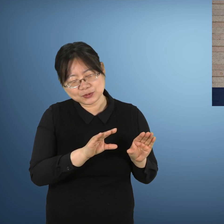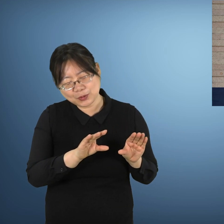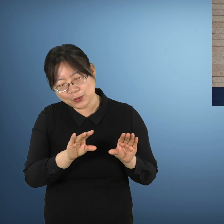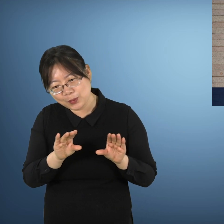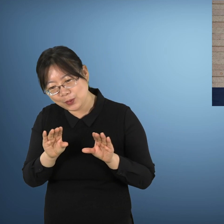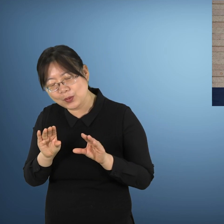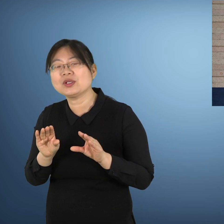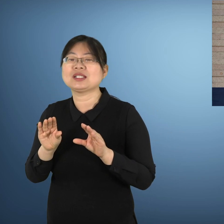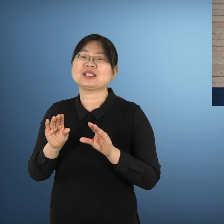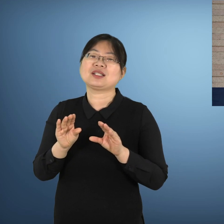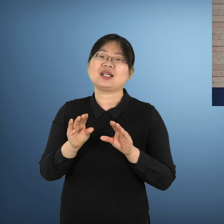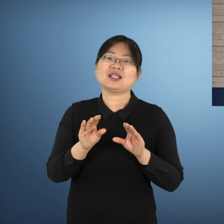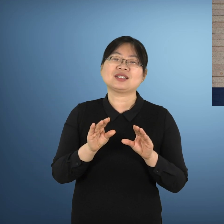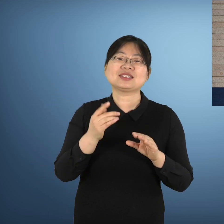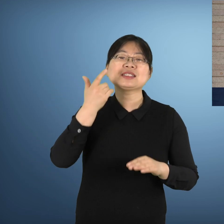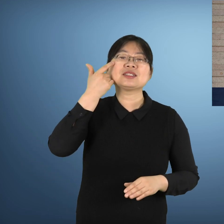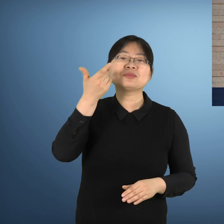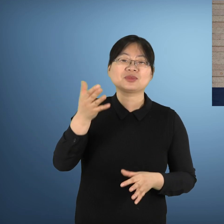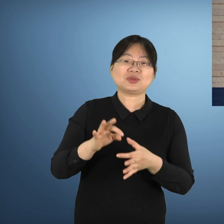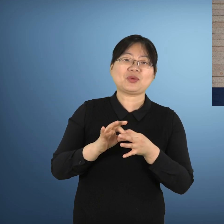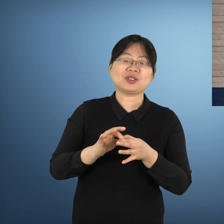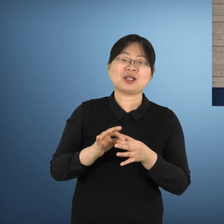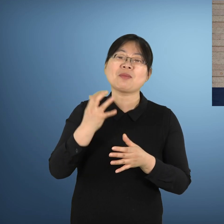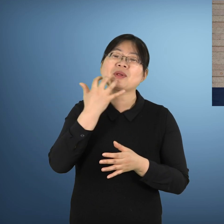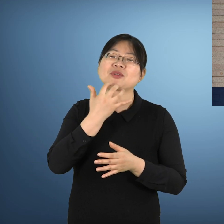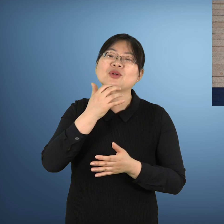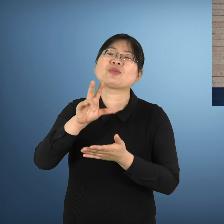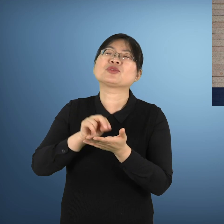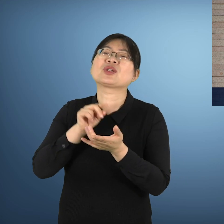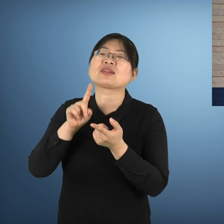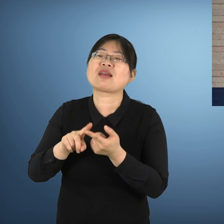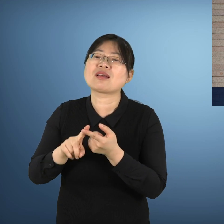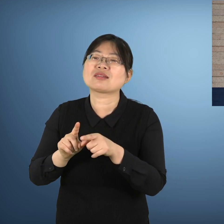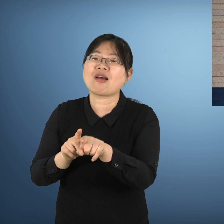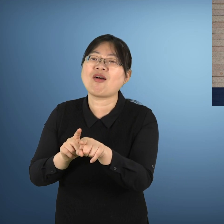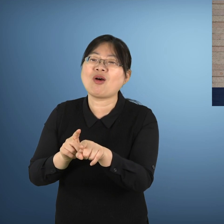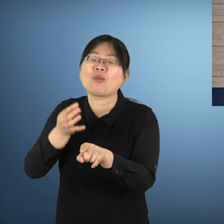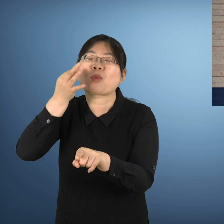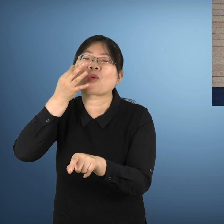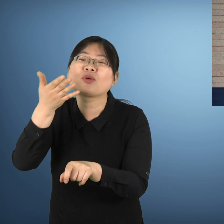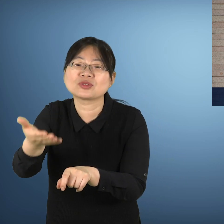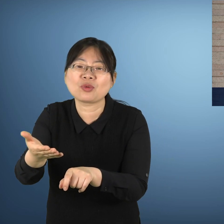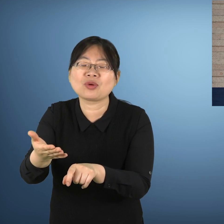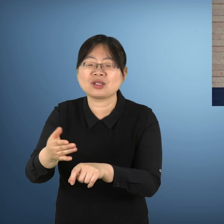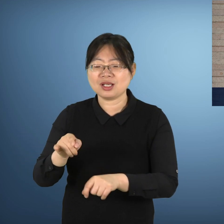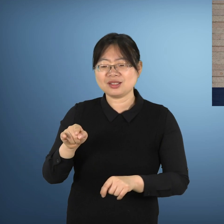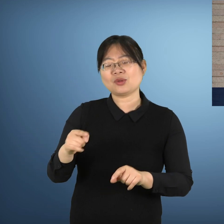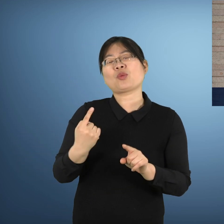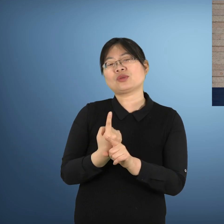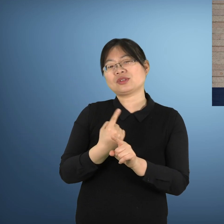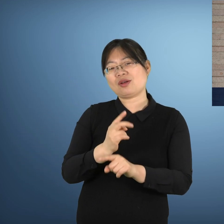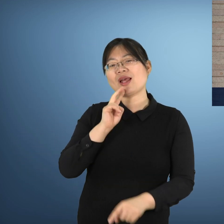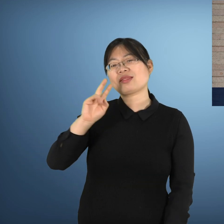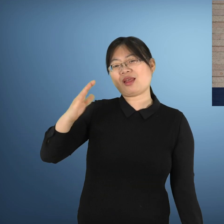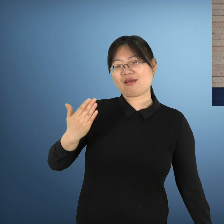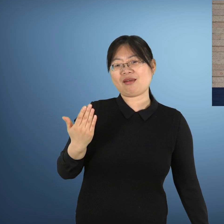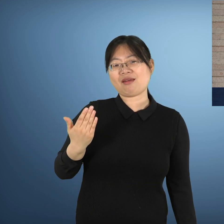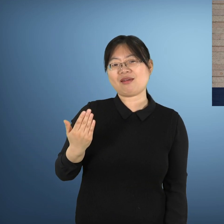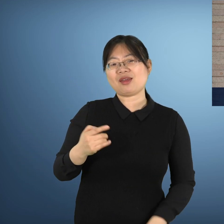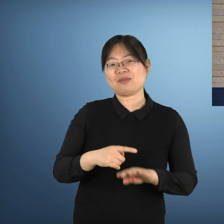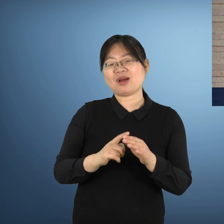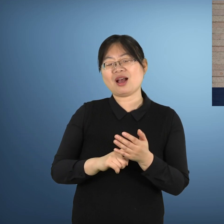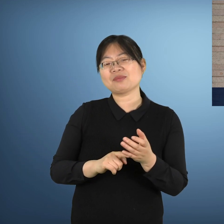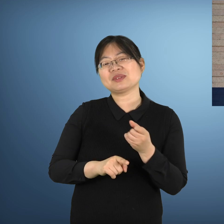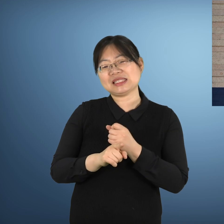문제점을 들추어내고 싶었던 거예요. 너 이거 고쳐야 된다. 그 암시가 이 속에